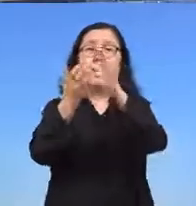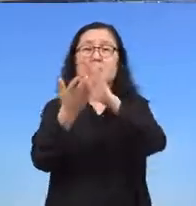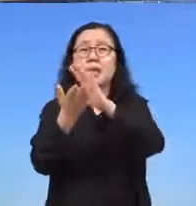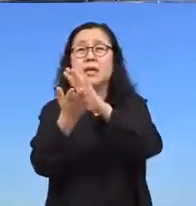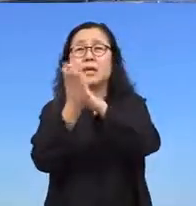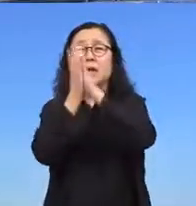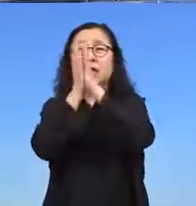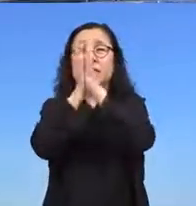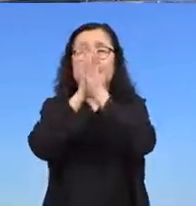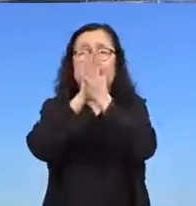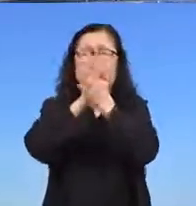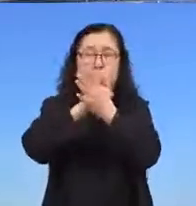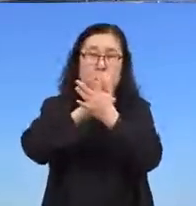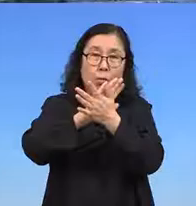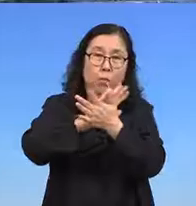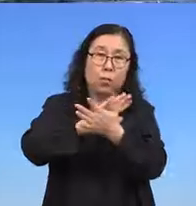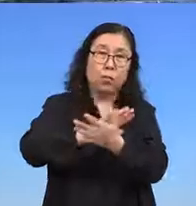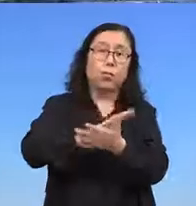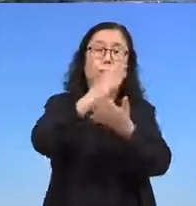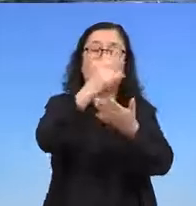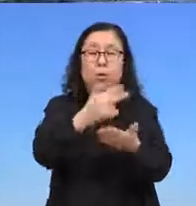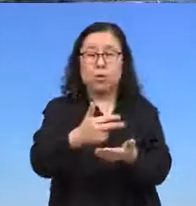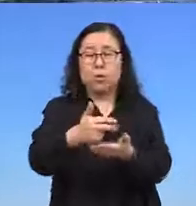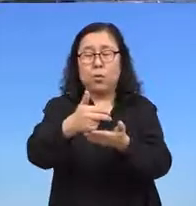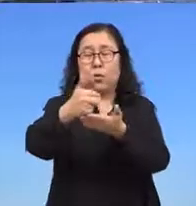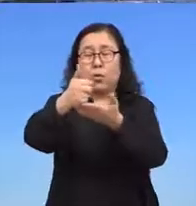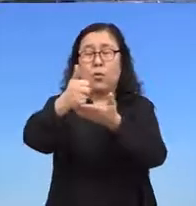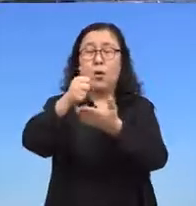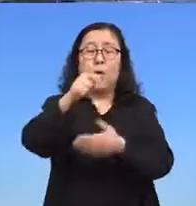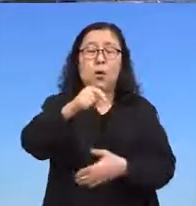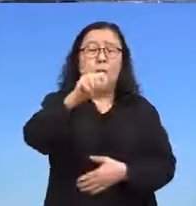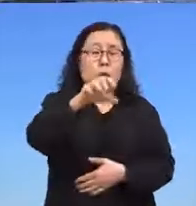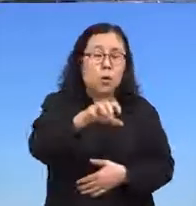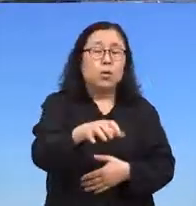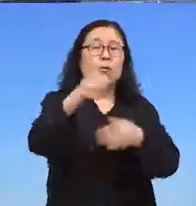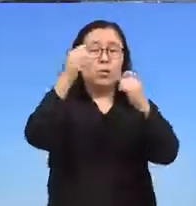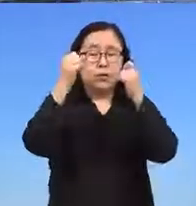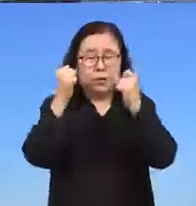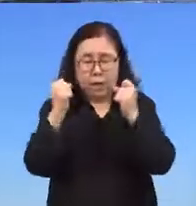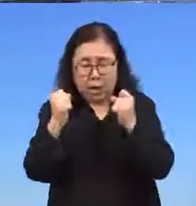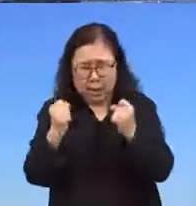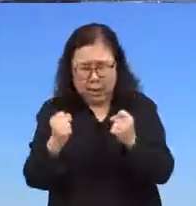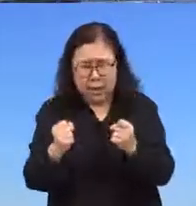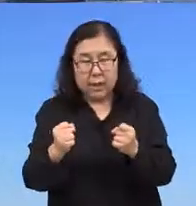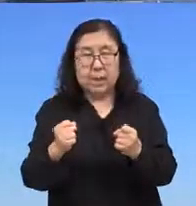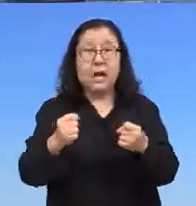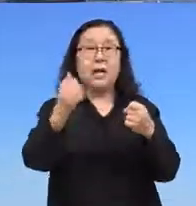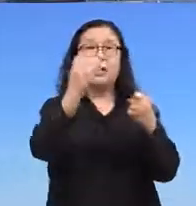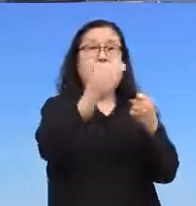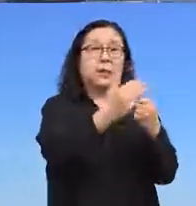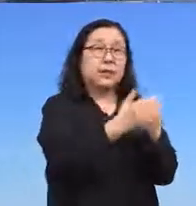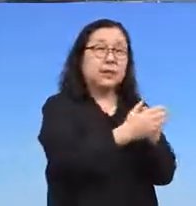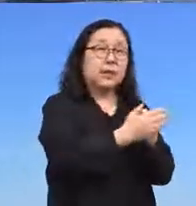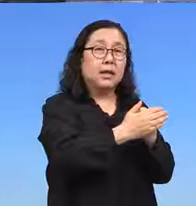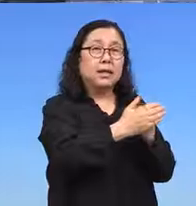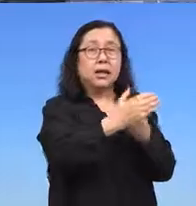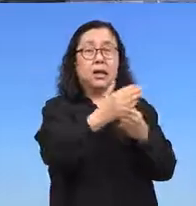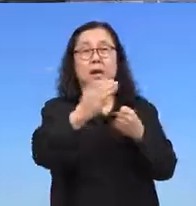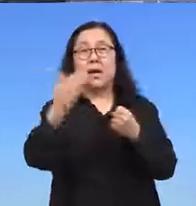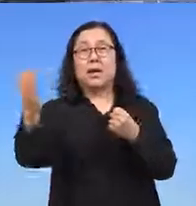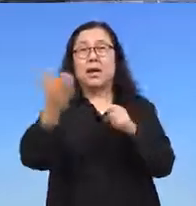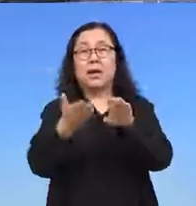바다가 반석이 돼. 주님 여기 계시기에, 주님